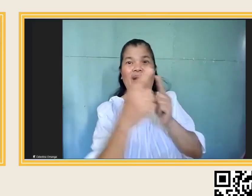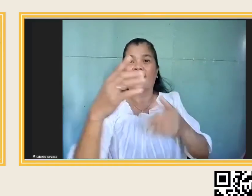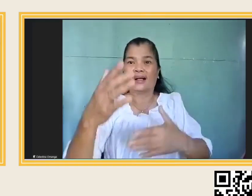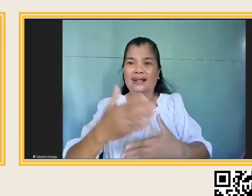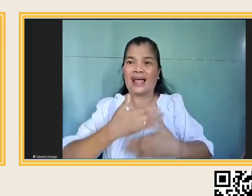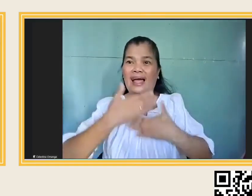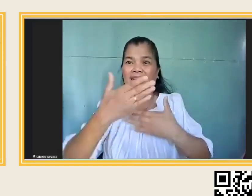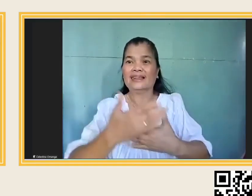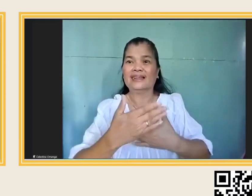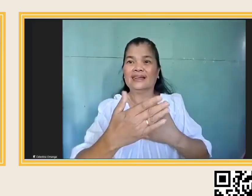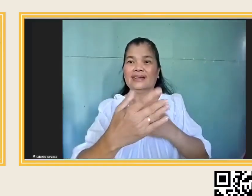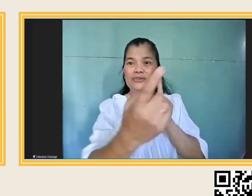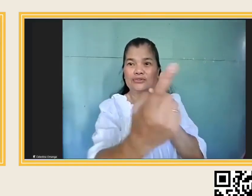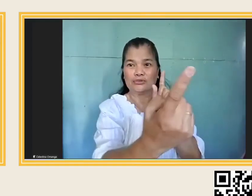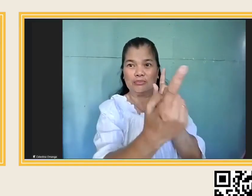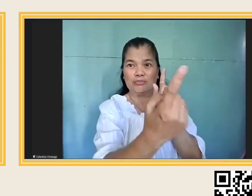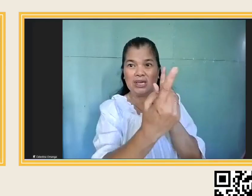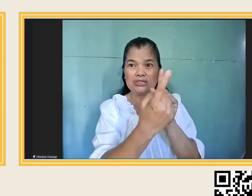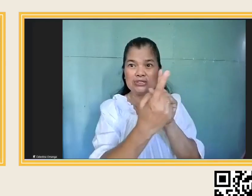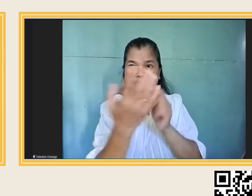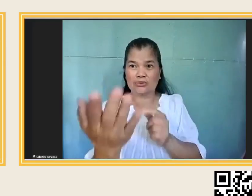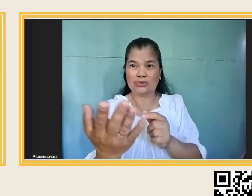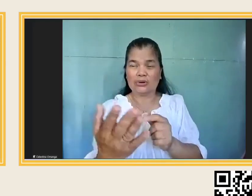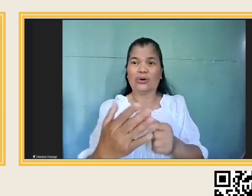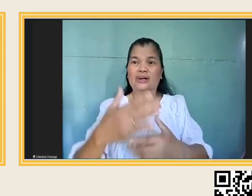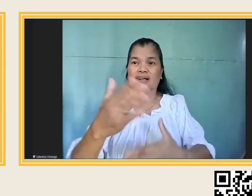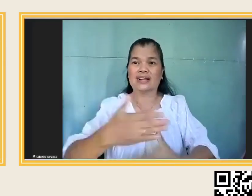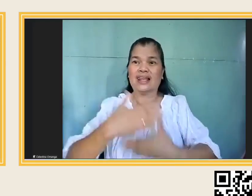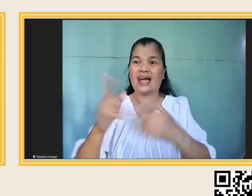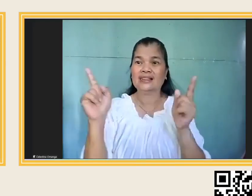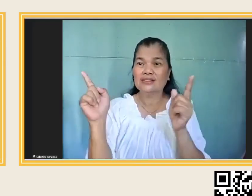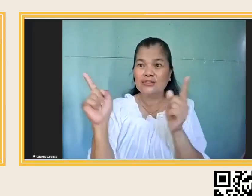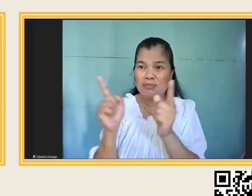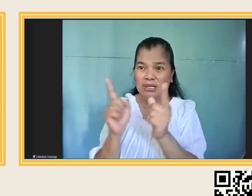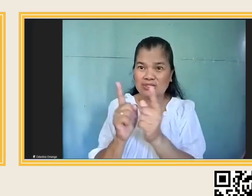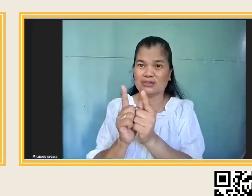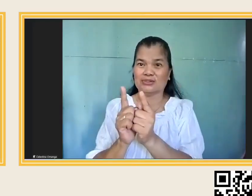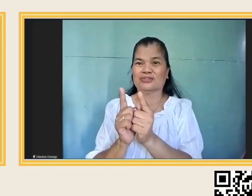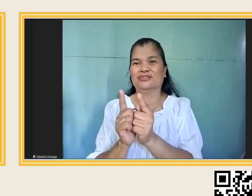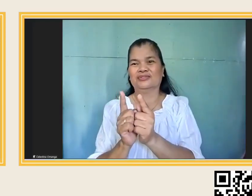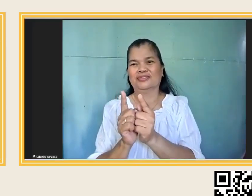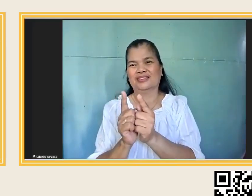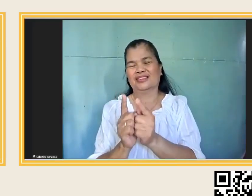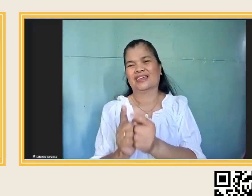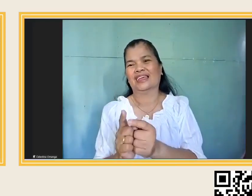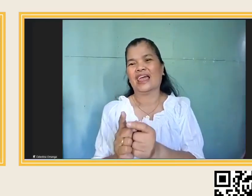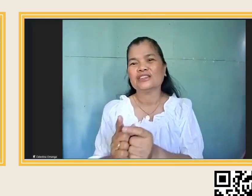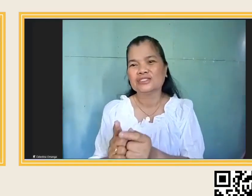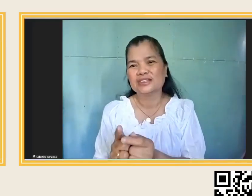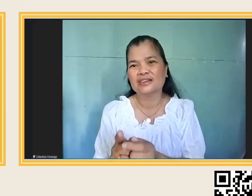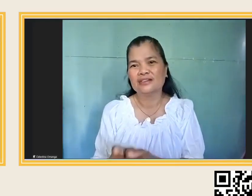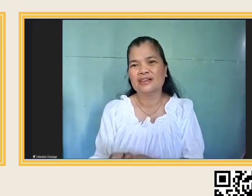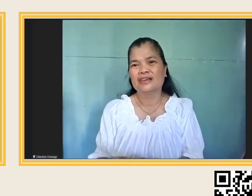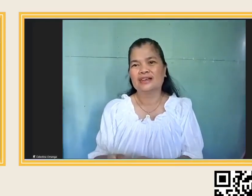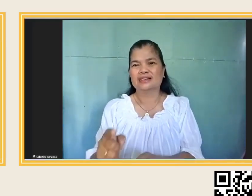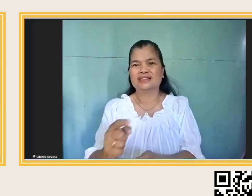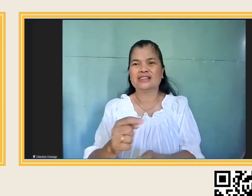So, glad to meet you or glad to meet you. Okay,